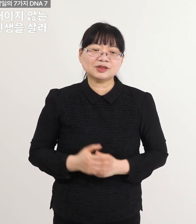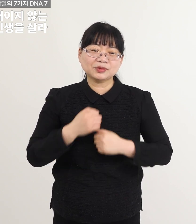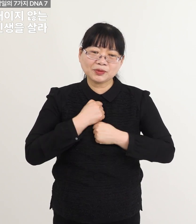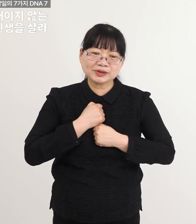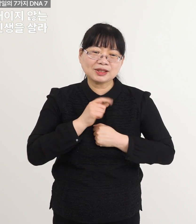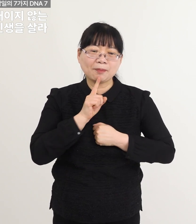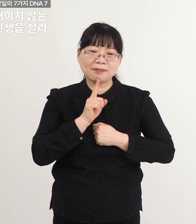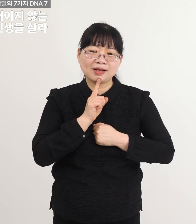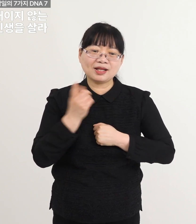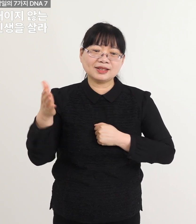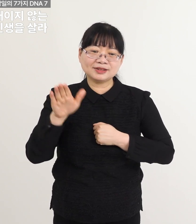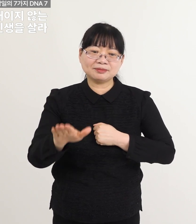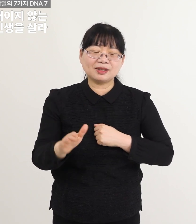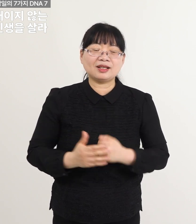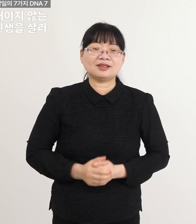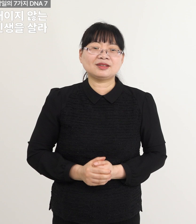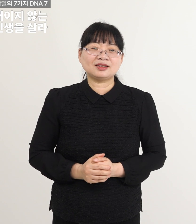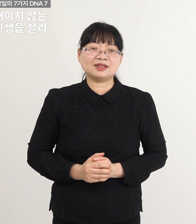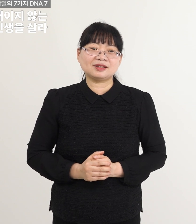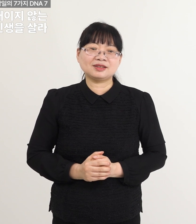조심스러운 얘기지만